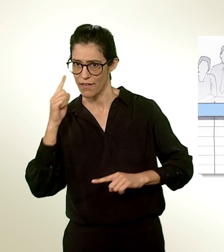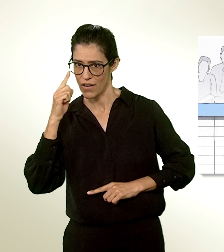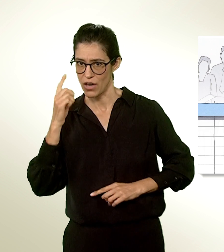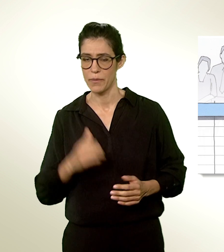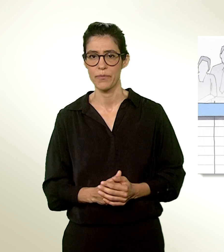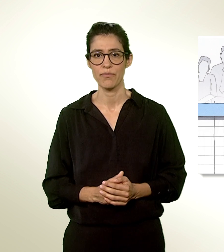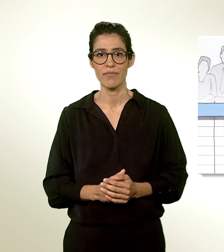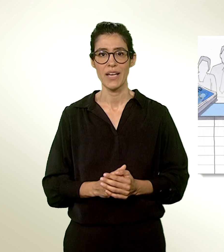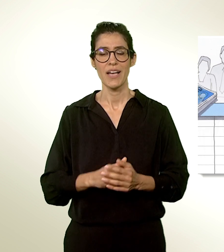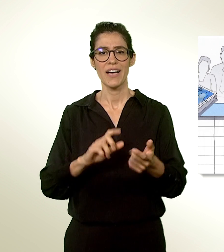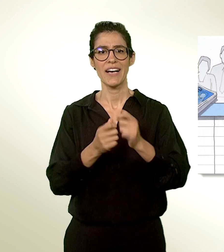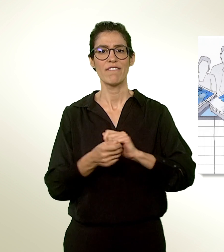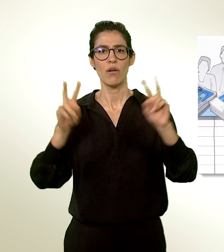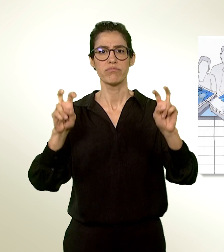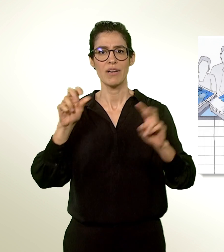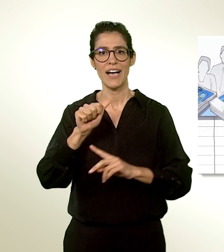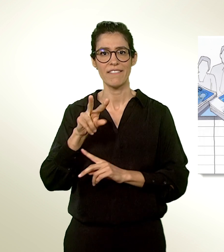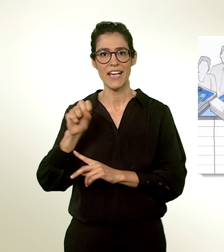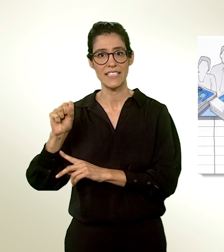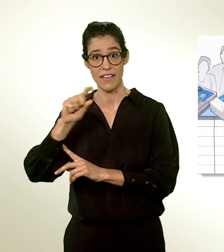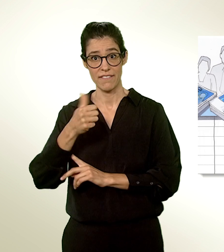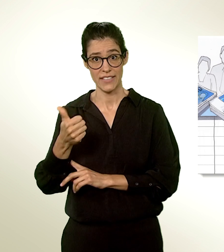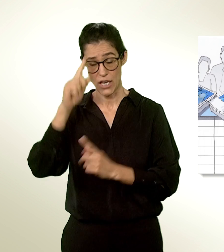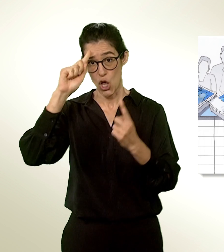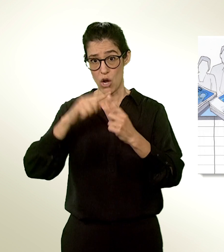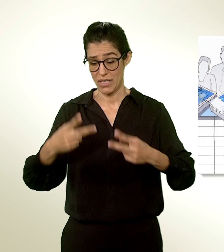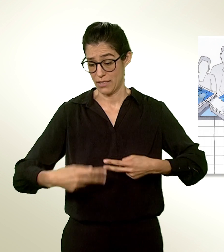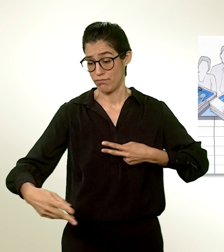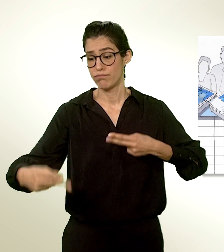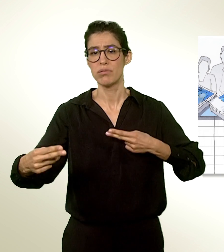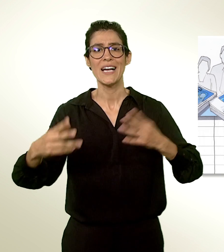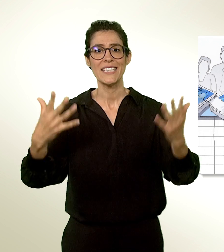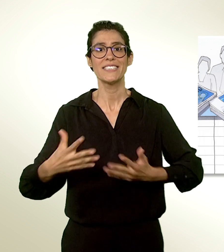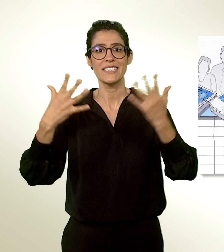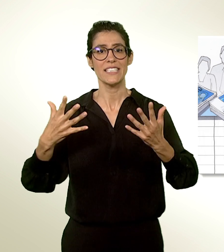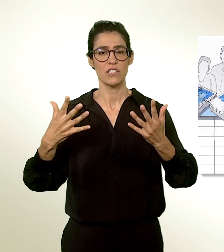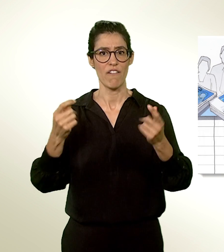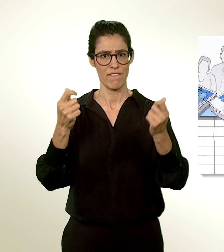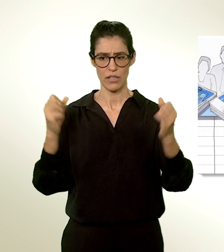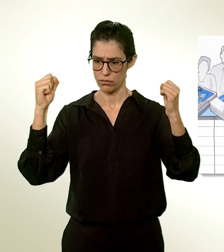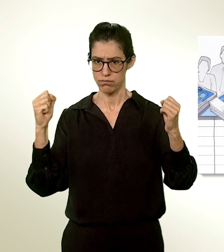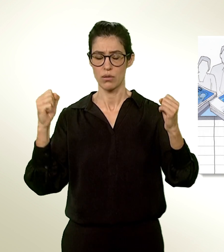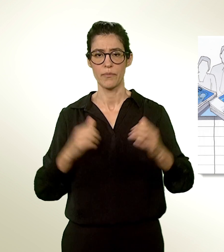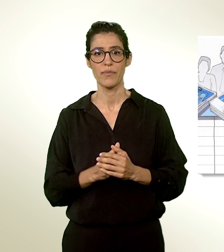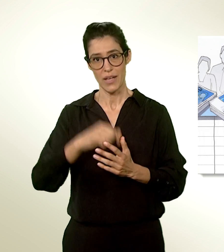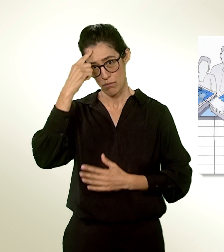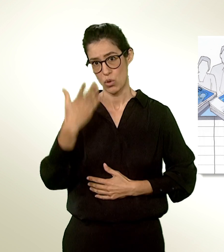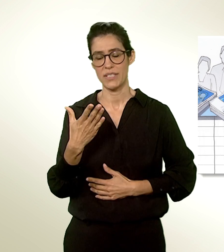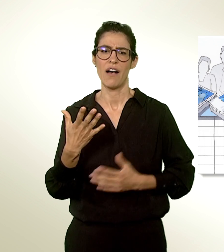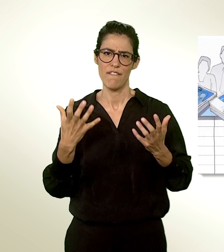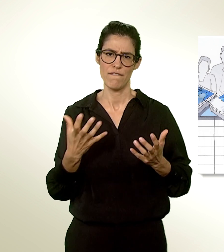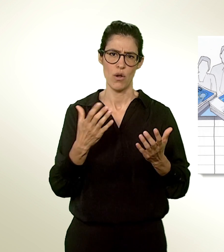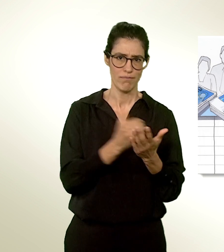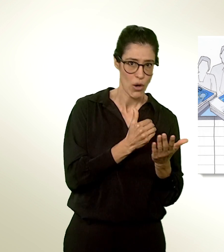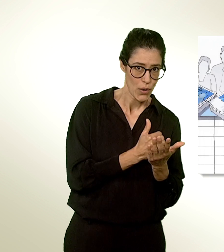réforme AVS 21 vise à garantir les rentes de l'AVS pour les 10 prochaines années. Pour cela, elle mise à la fois sur des économies et sur une